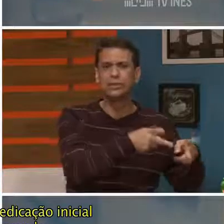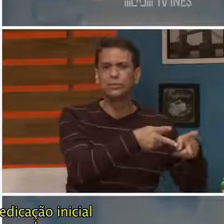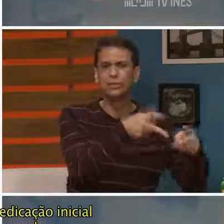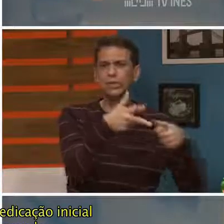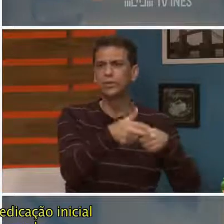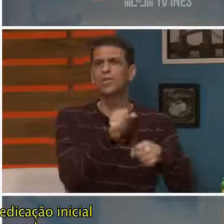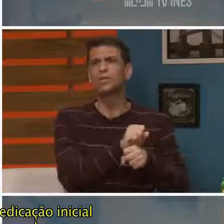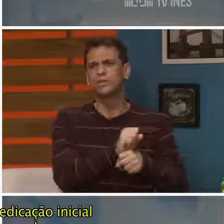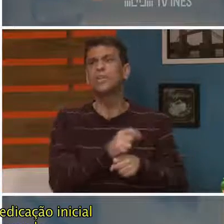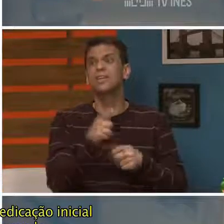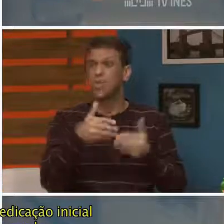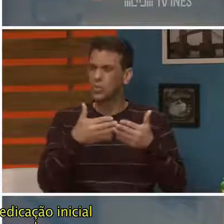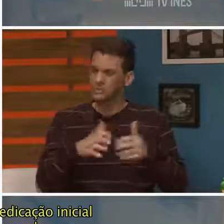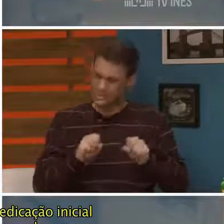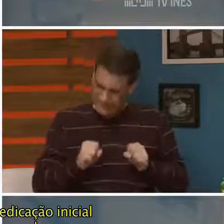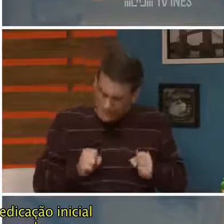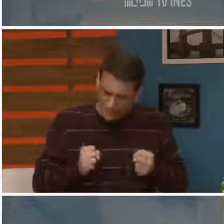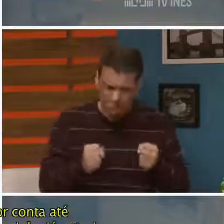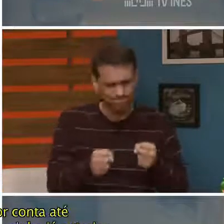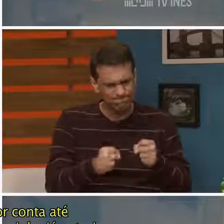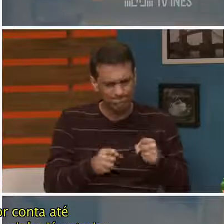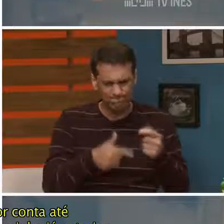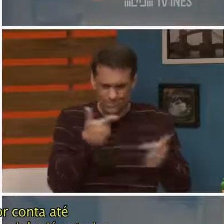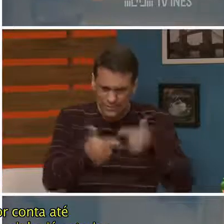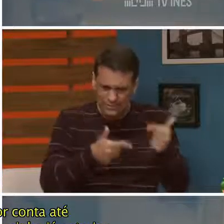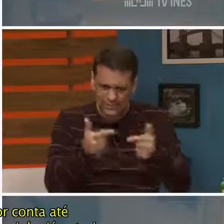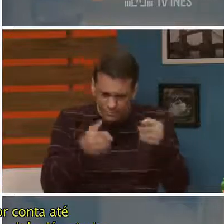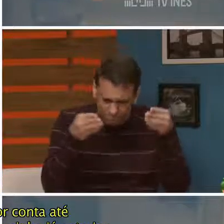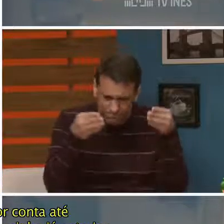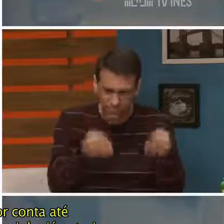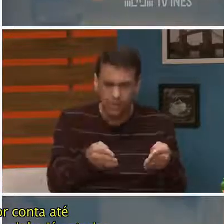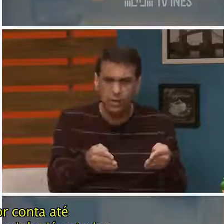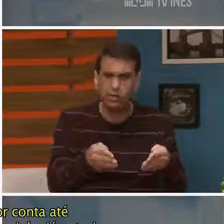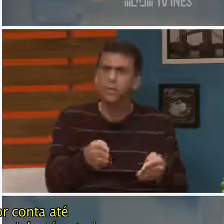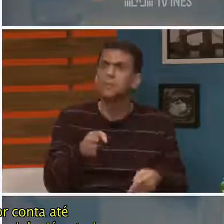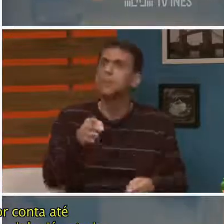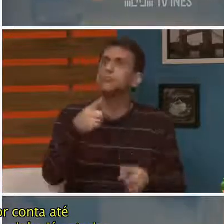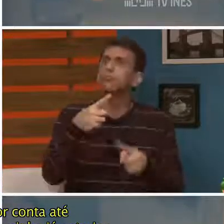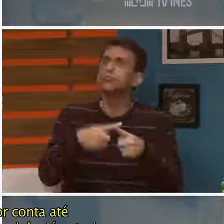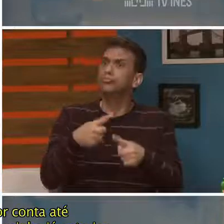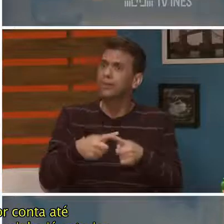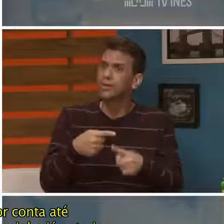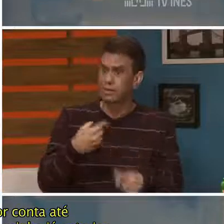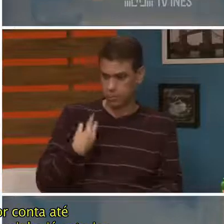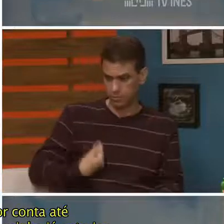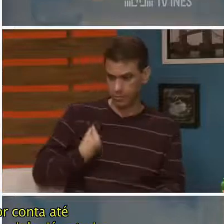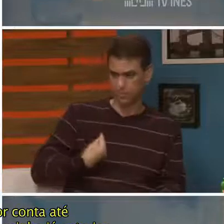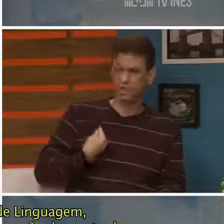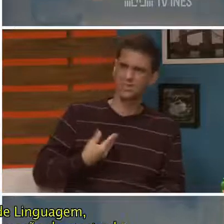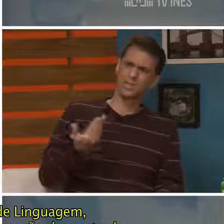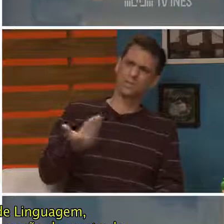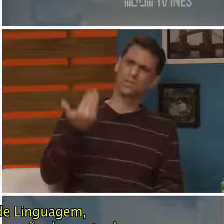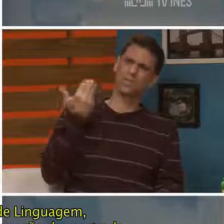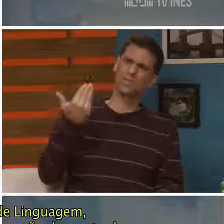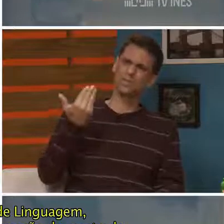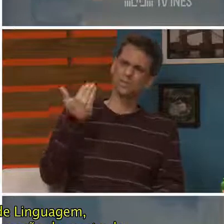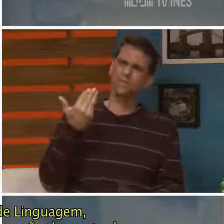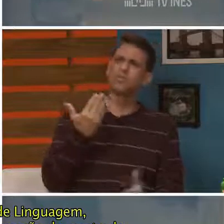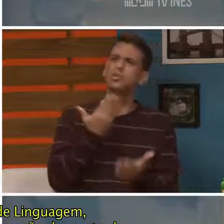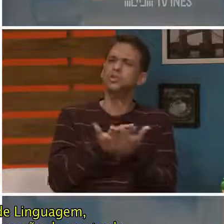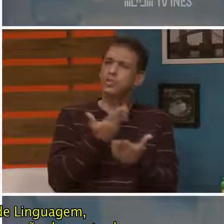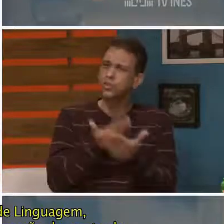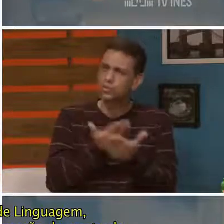houve uma dedicação inicial muito grande, só que por conta até de uma vivência minha já anterior, de estudos